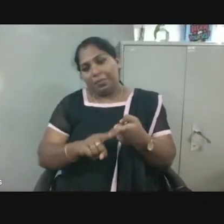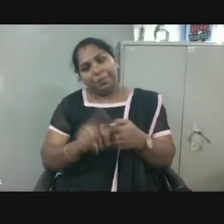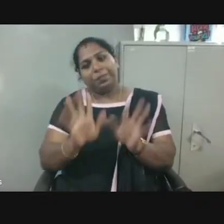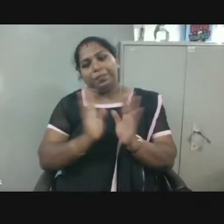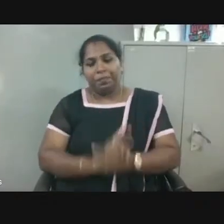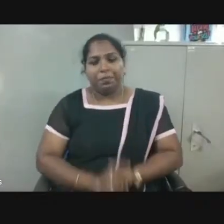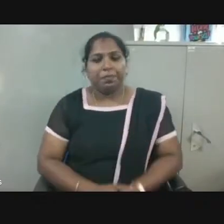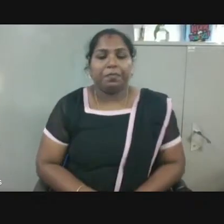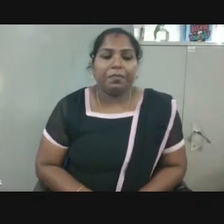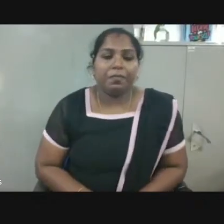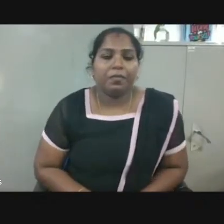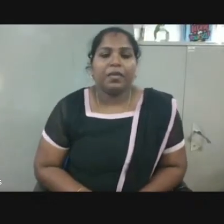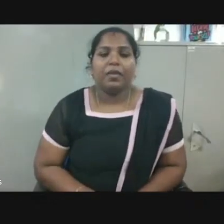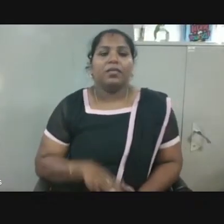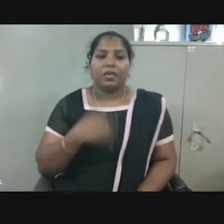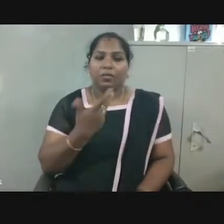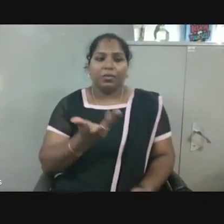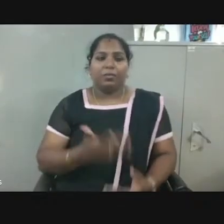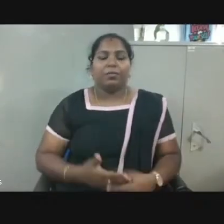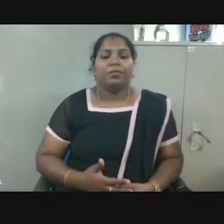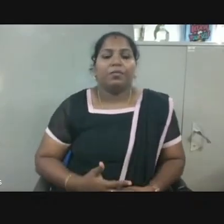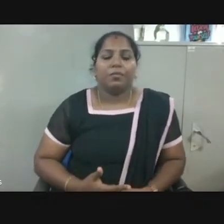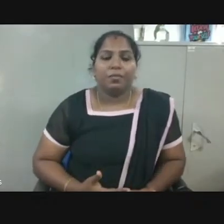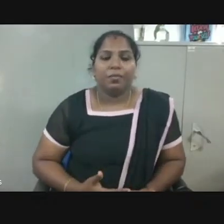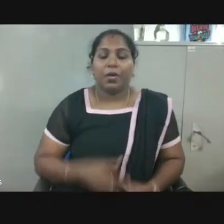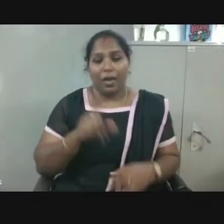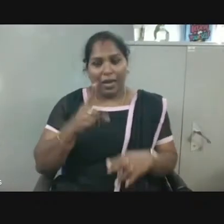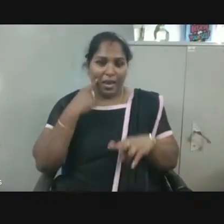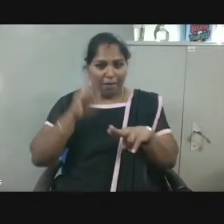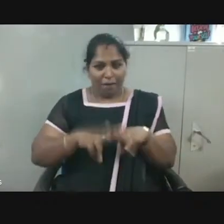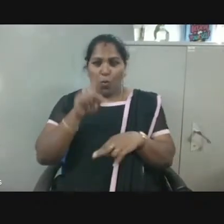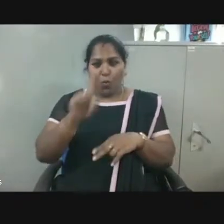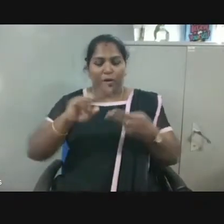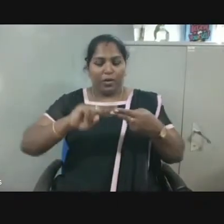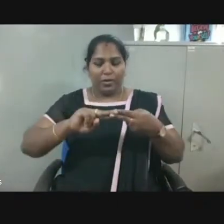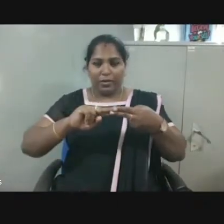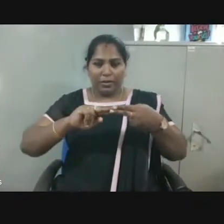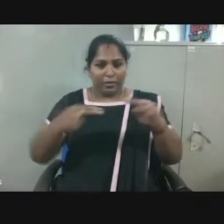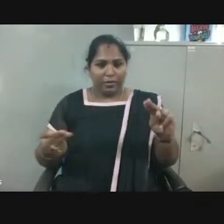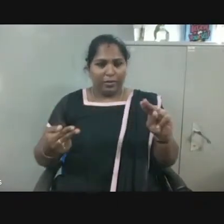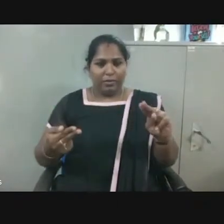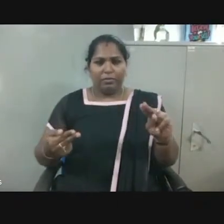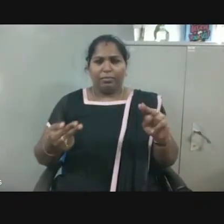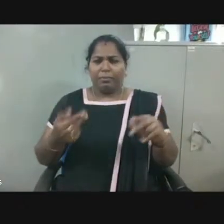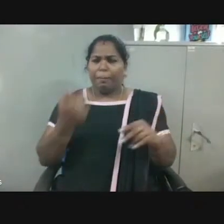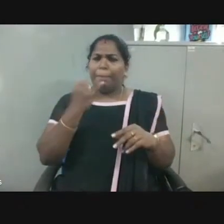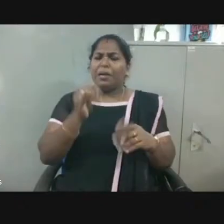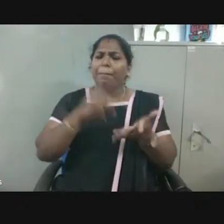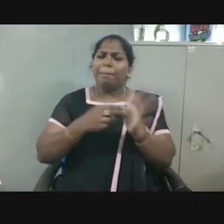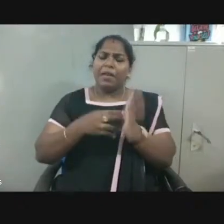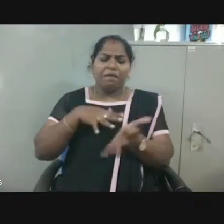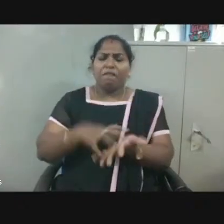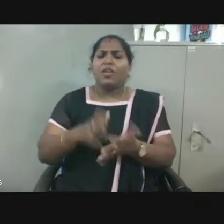പോകുന്നത്. പിന്നെ അടുത്ത് നമ്മുടെ ചോദ്യം, ഒരു ജീൻ കേടായി എന്നും പറഞ്ഞ് നമ്മുടെ ദേഹം മുഴുവൻ തളർന്നു പോകുന്നത് എങ്ങനെയാണ്? അപ്പൊ അതിനെക്കുറിച്ച് നമ്മൾ അറിയണമെങ്കിൽ